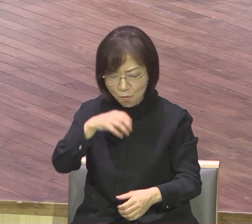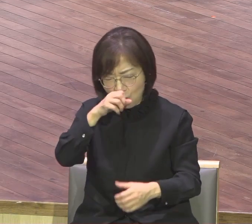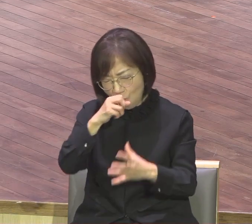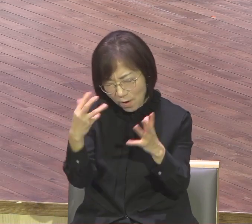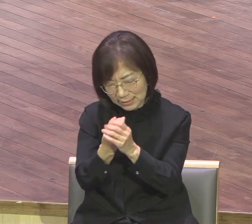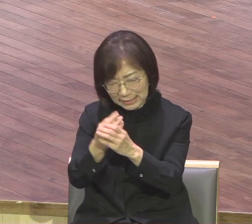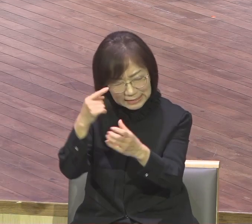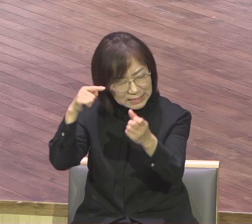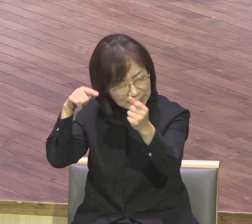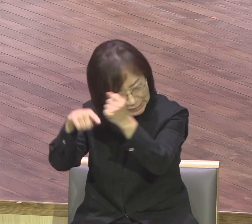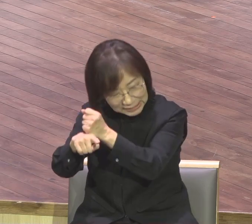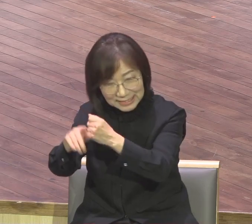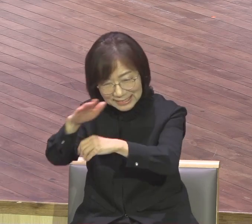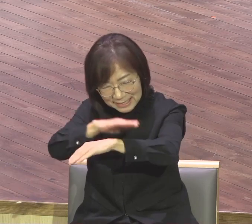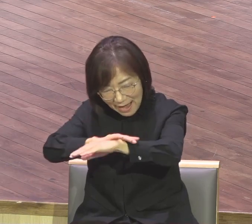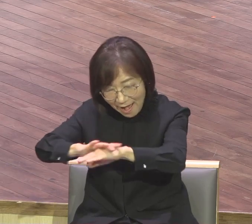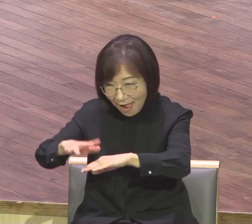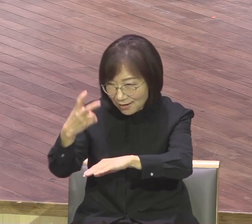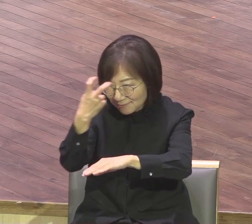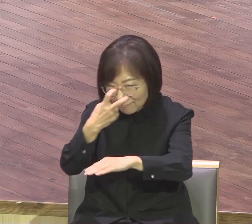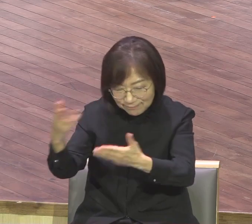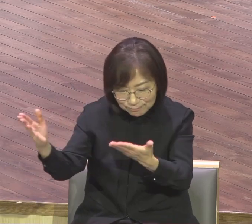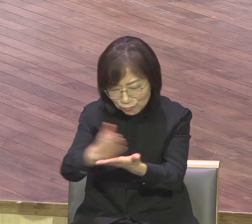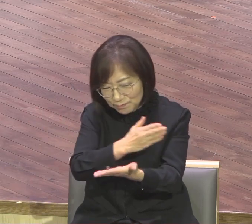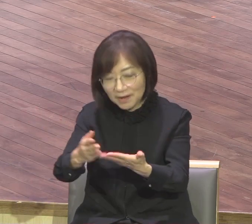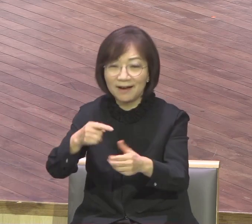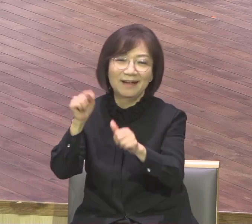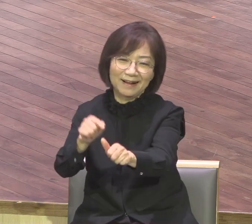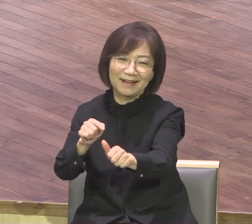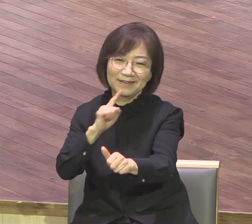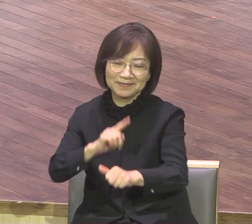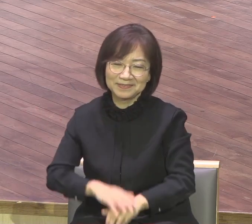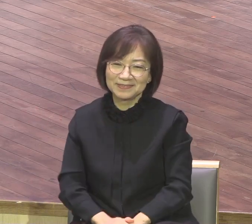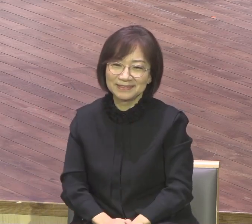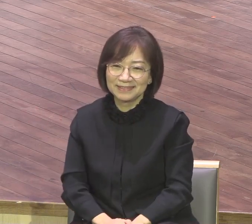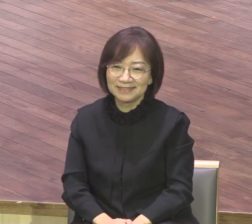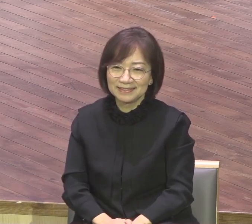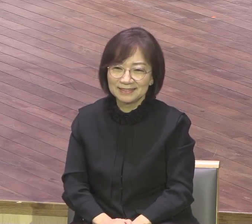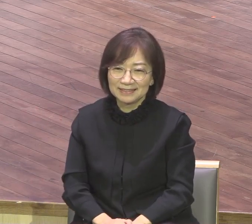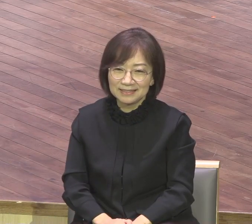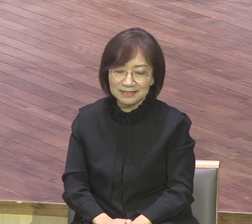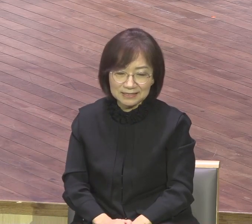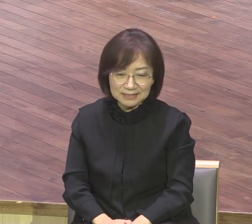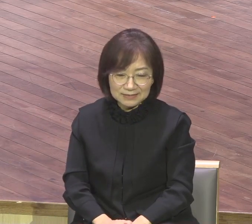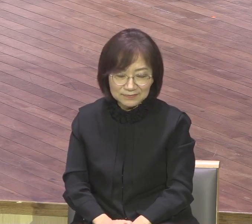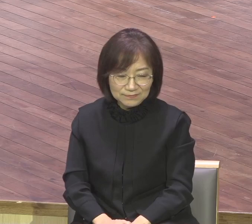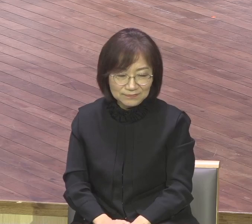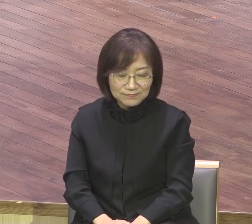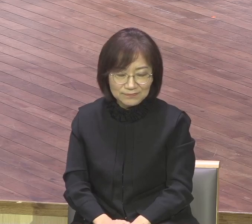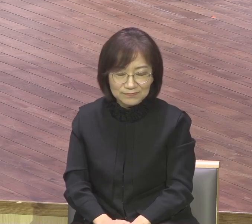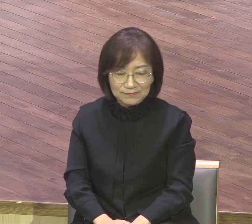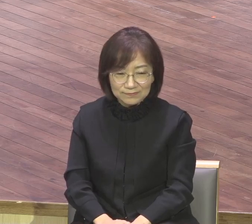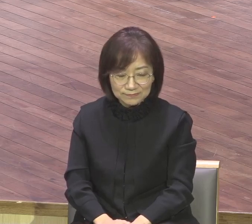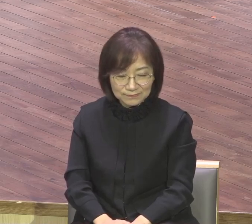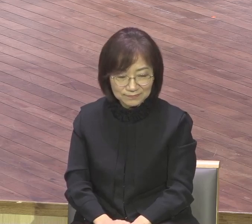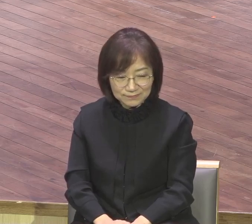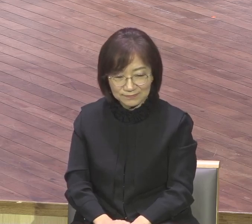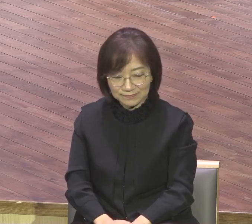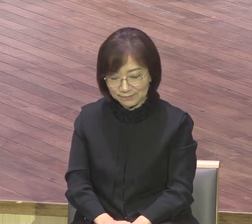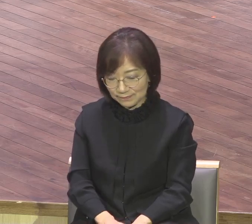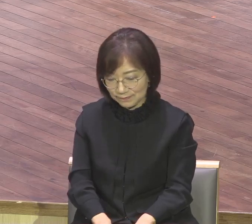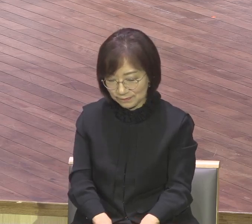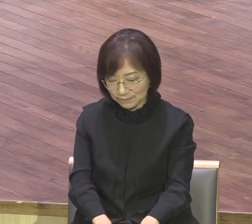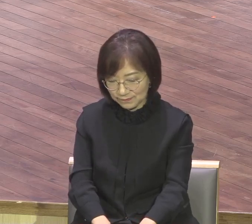무엇인지 분별하도록 하라. En Romanos 12:2 dice: No os conforméis a este siglo, sino transformaos por medio de la renovación a